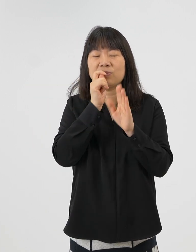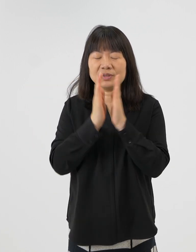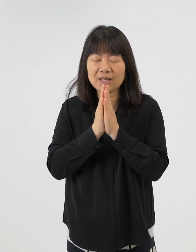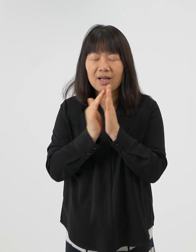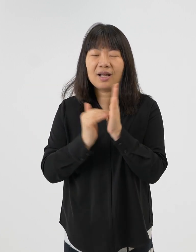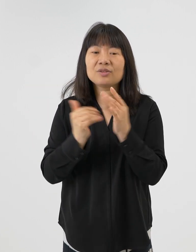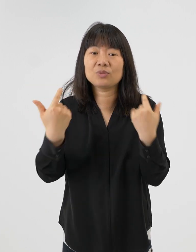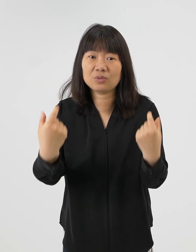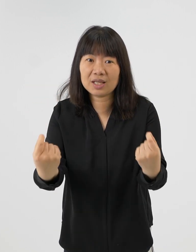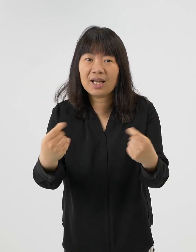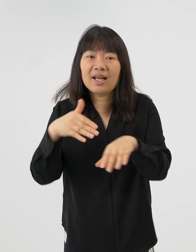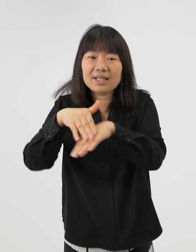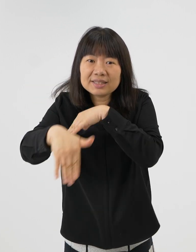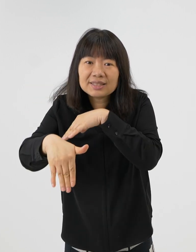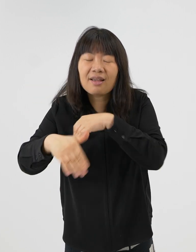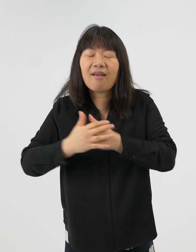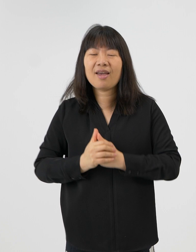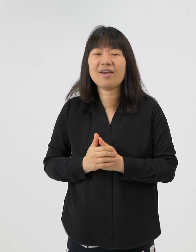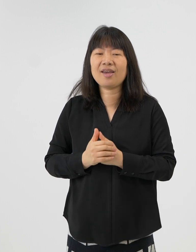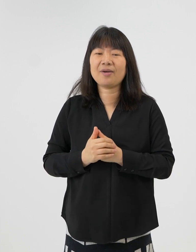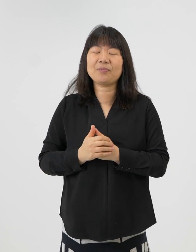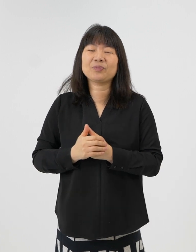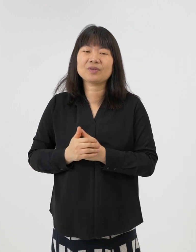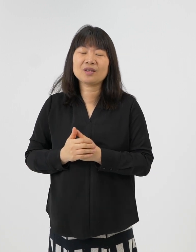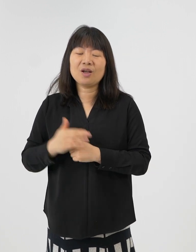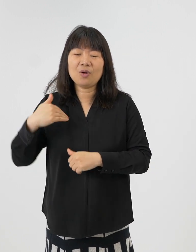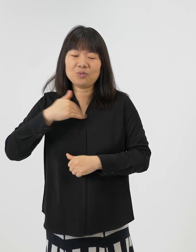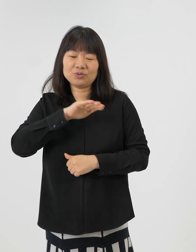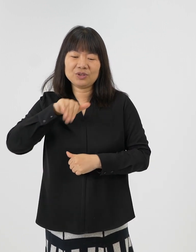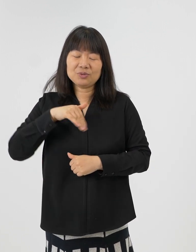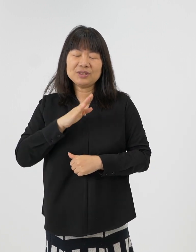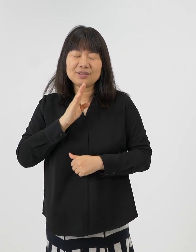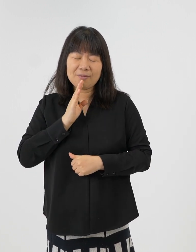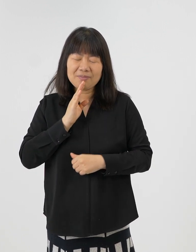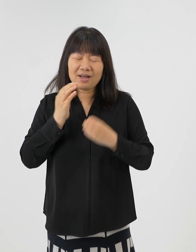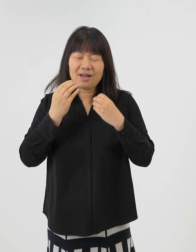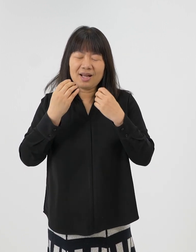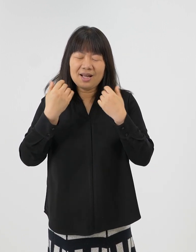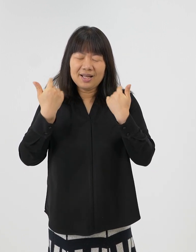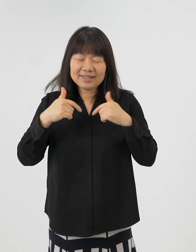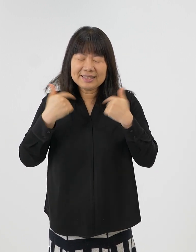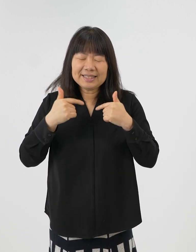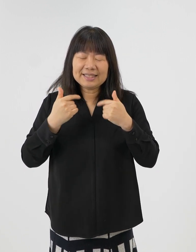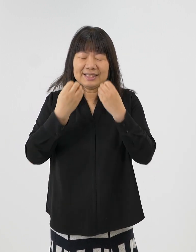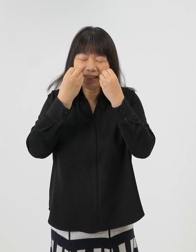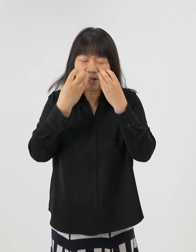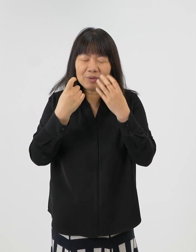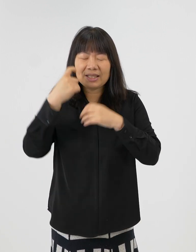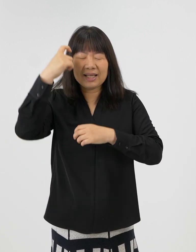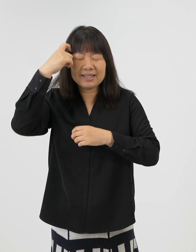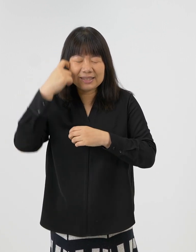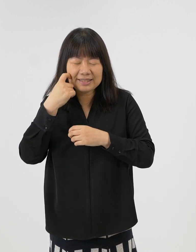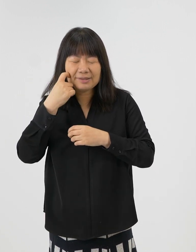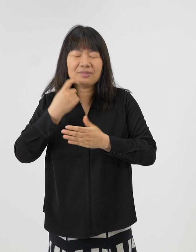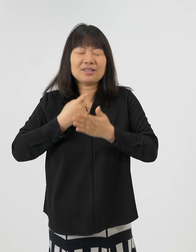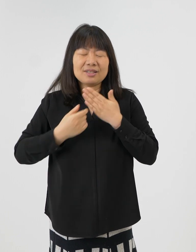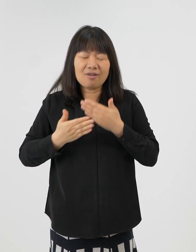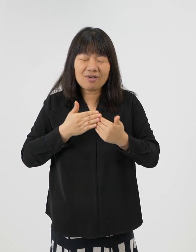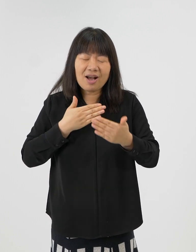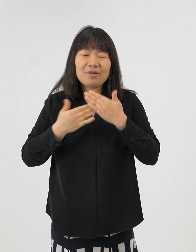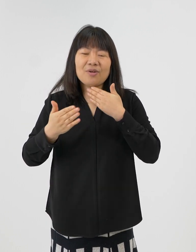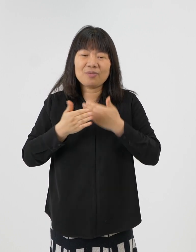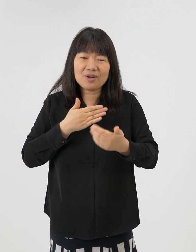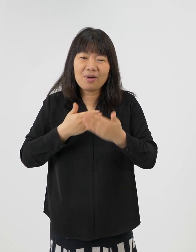속에 그런 신비의 경험으로 들어올 수 있어야 됩니다. 수많은 내 인생의 희노애락